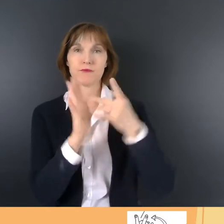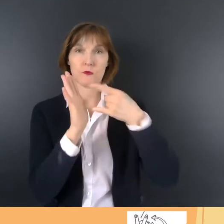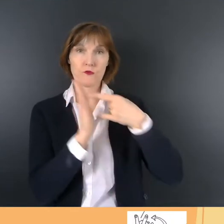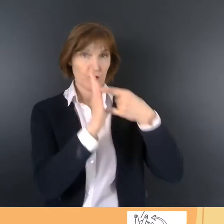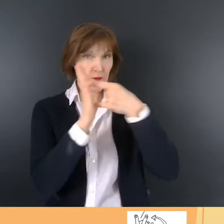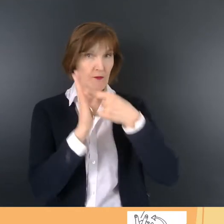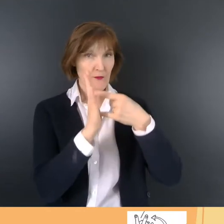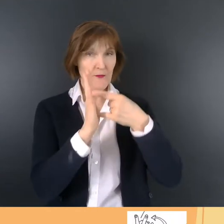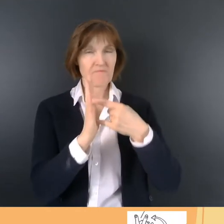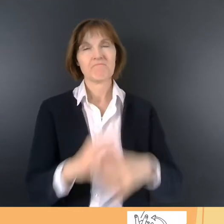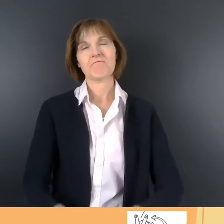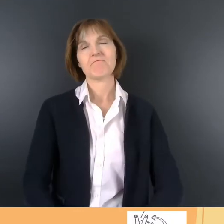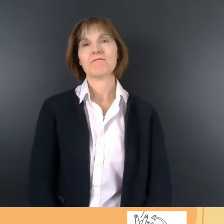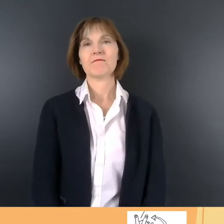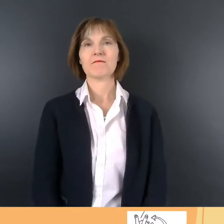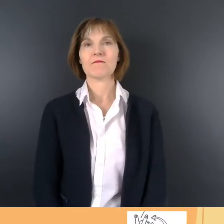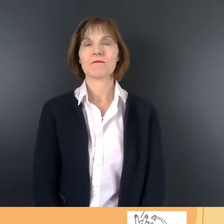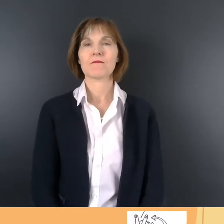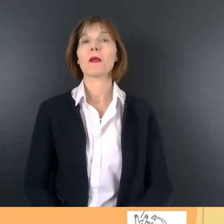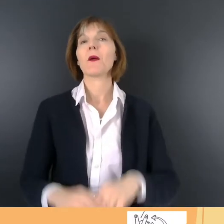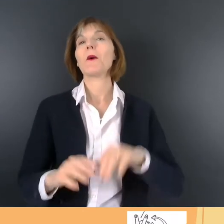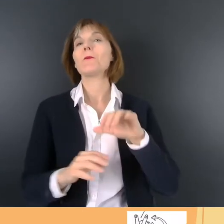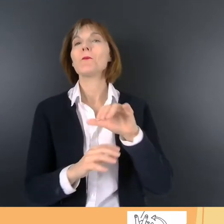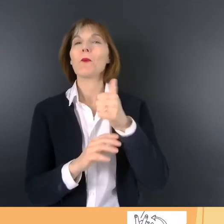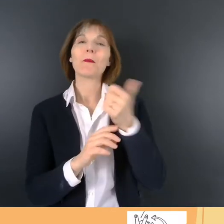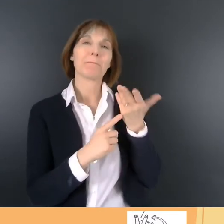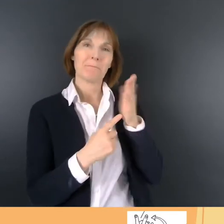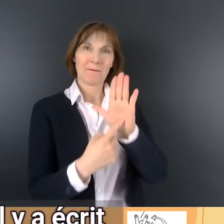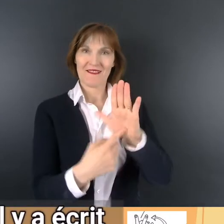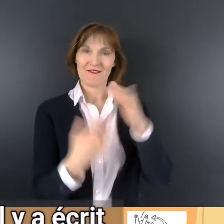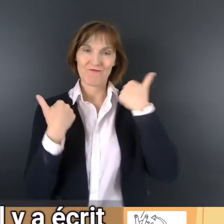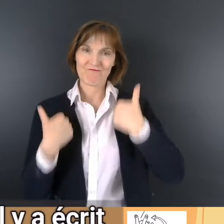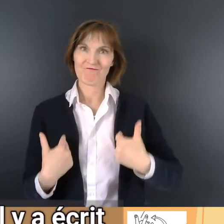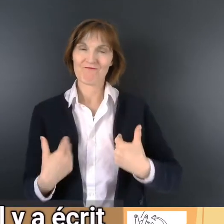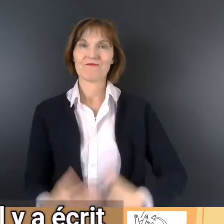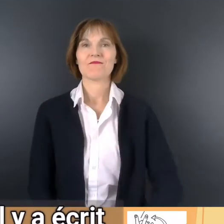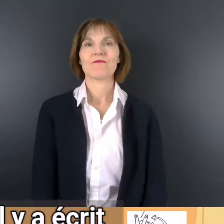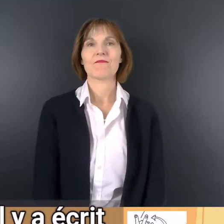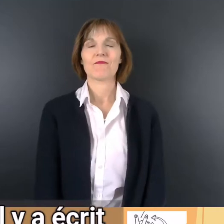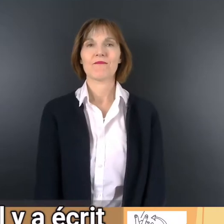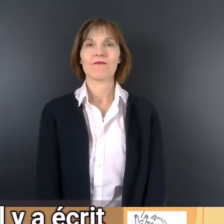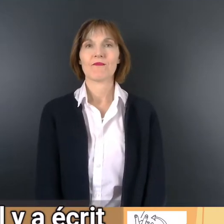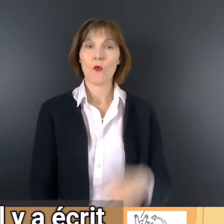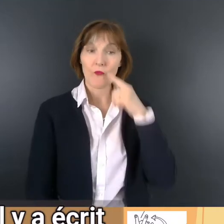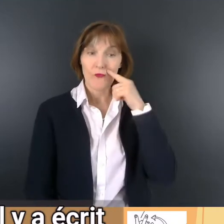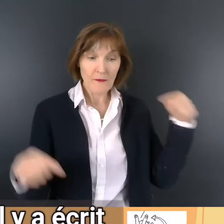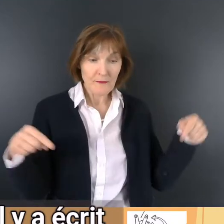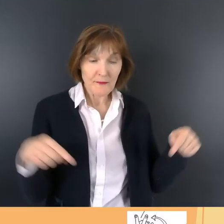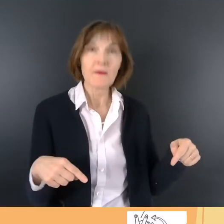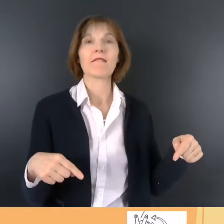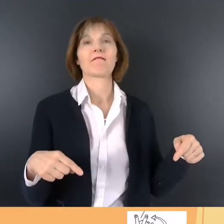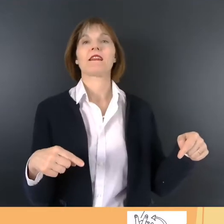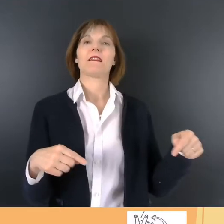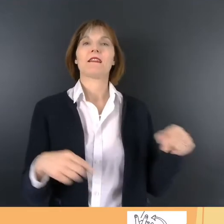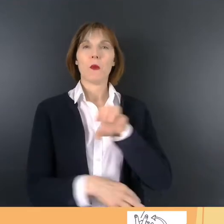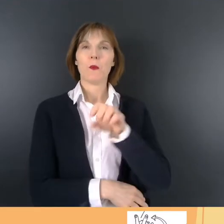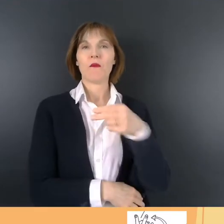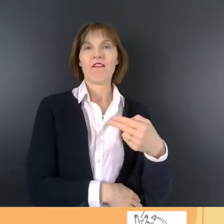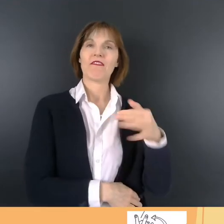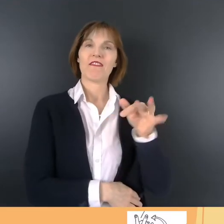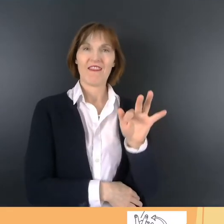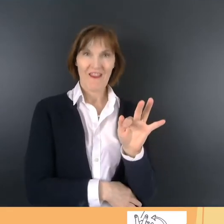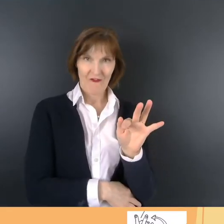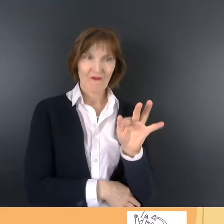Donc, je vais déjà me présenter. Donc là, vous voyez, il y a écrit École Nathalie Dufroîtier, c'est le nom de l'école.